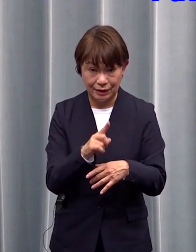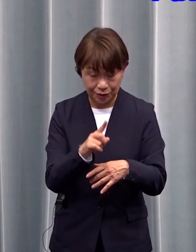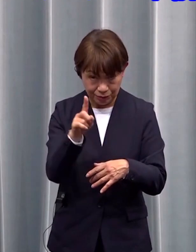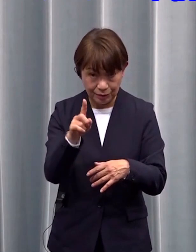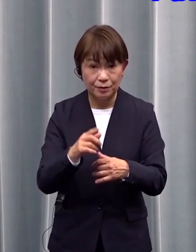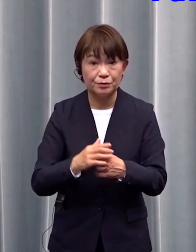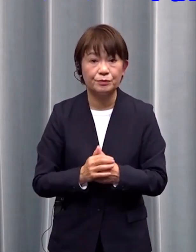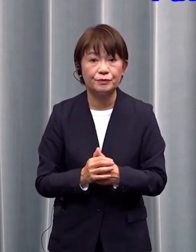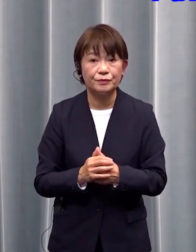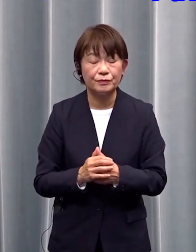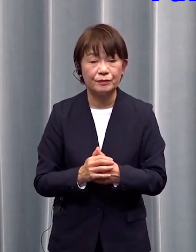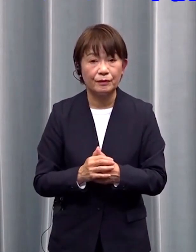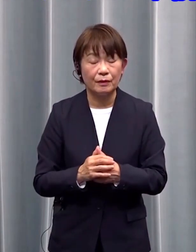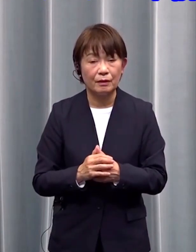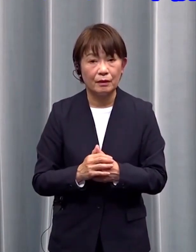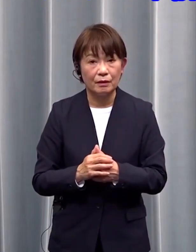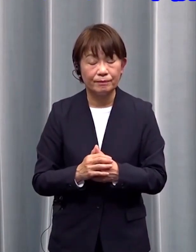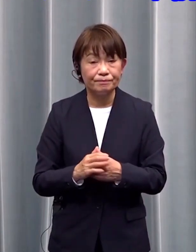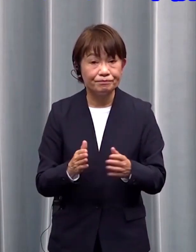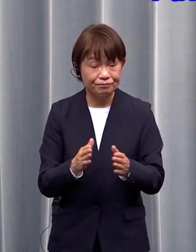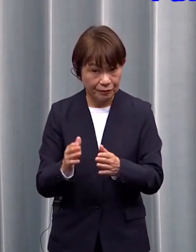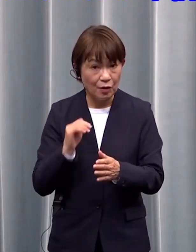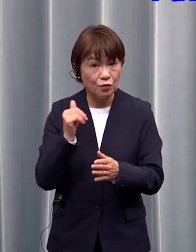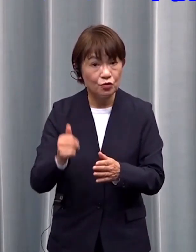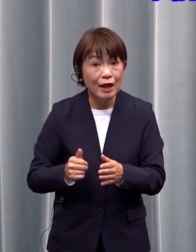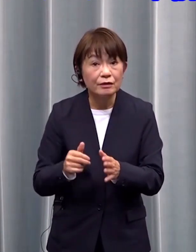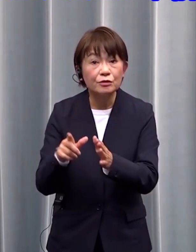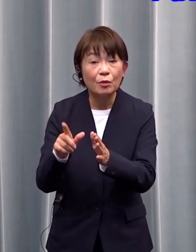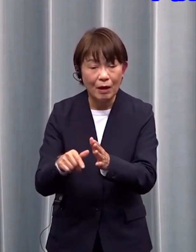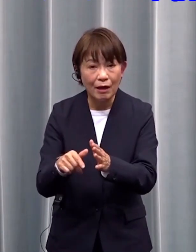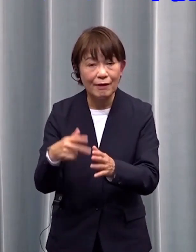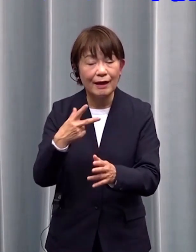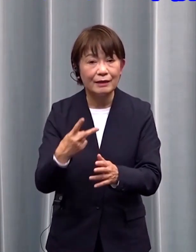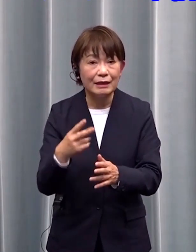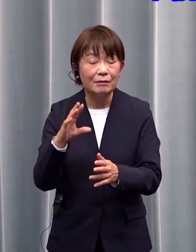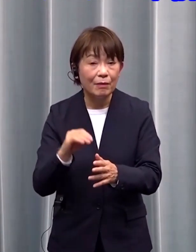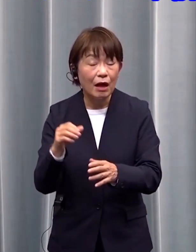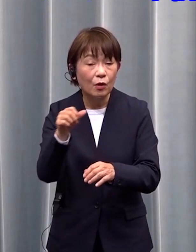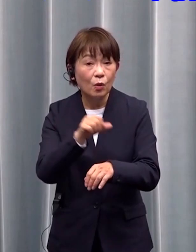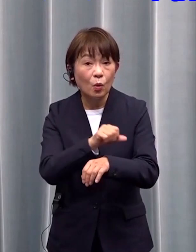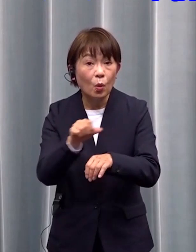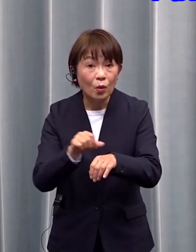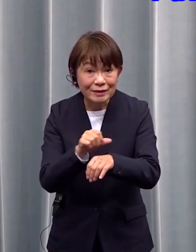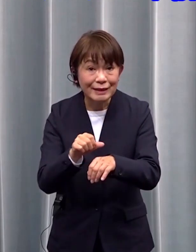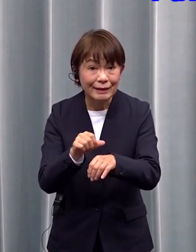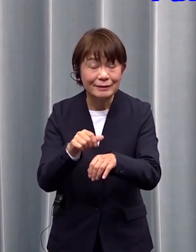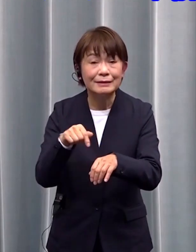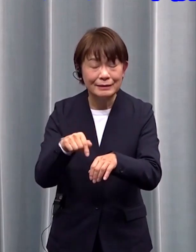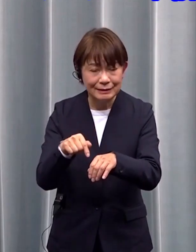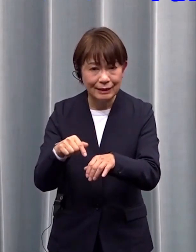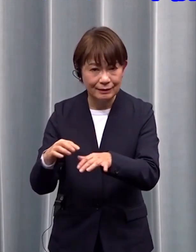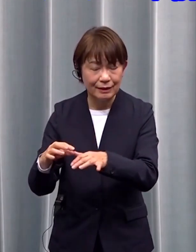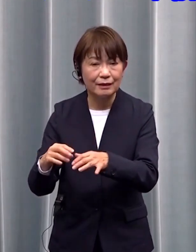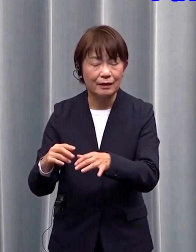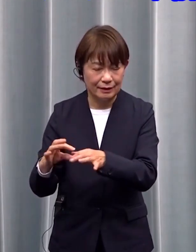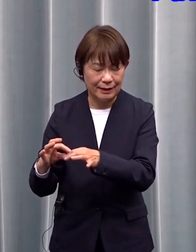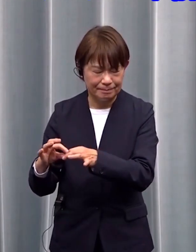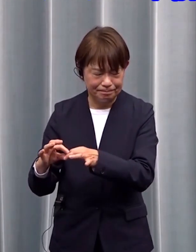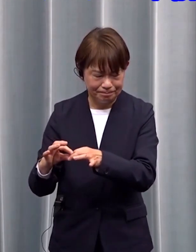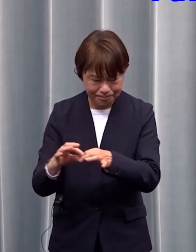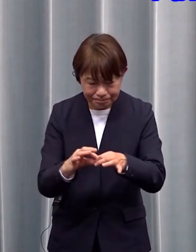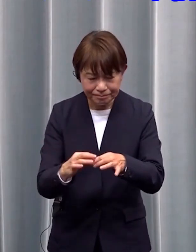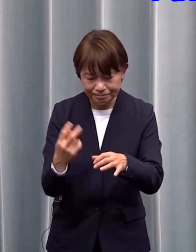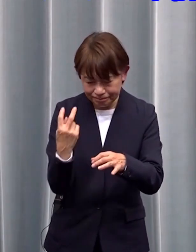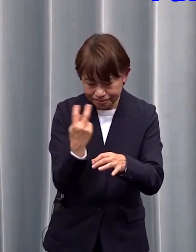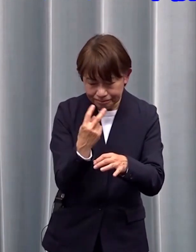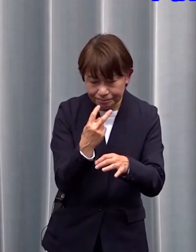1930でやってましたが、フランスの場合は2万5000時間をかけて2500ページ、2年半の調査で報告書記録をまとめ